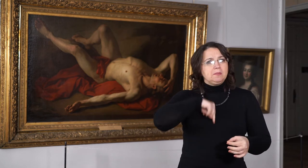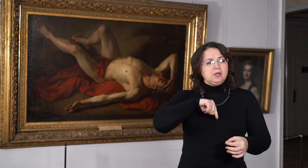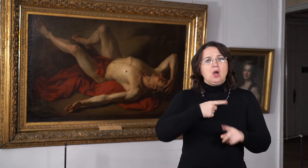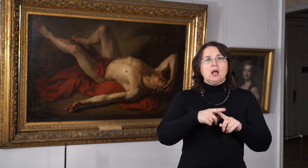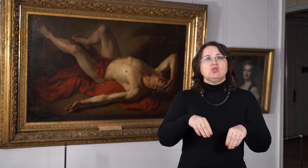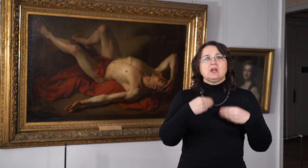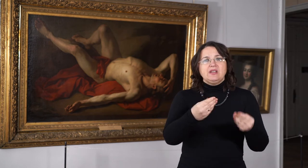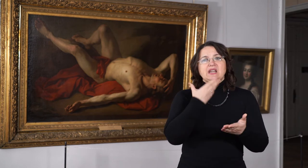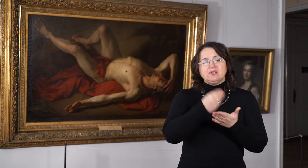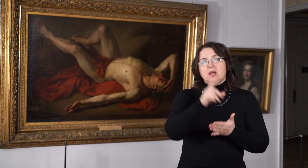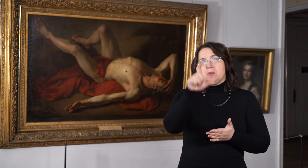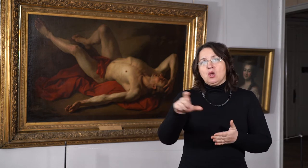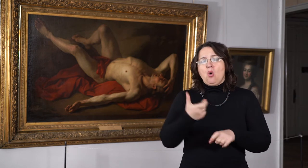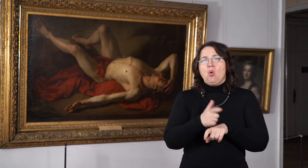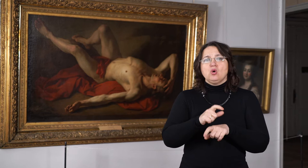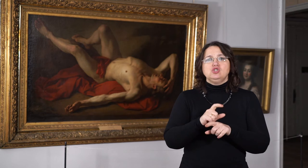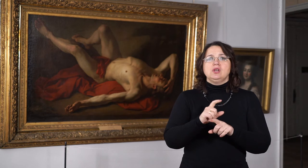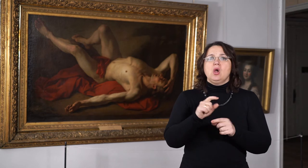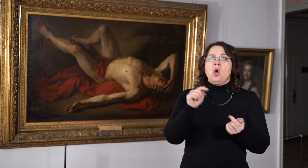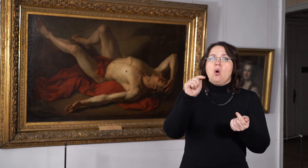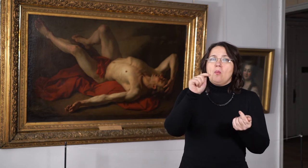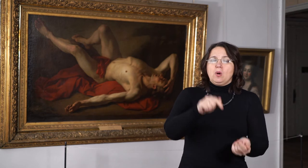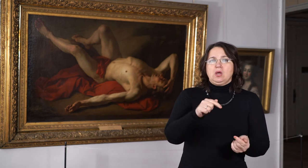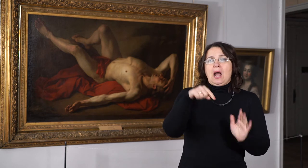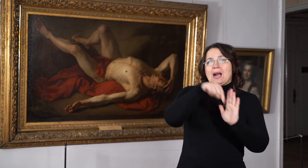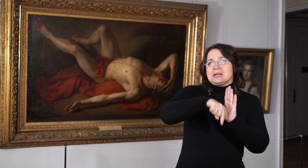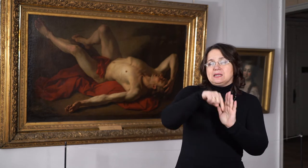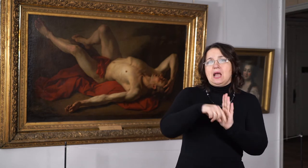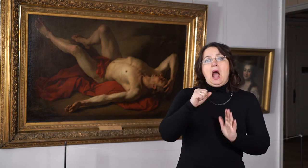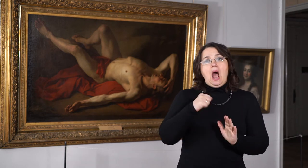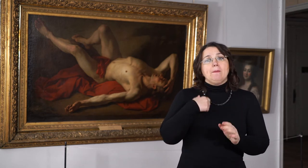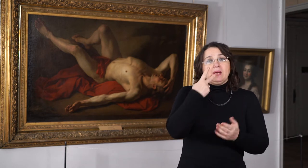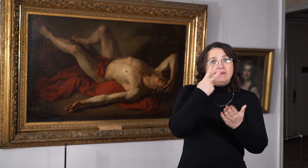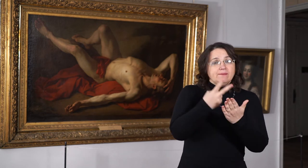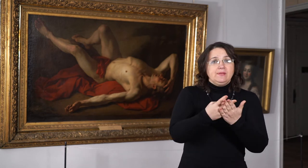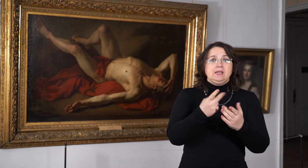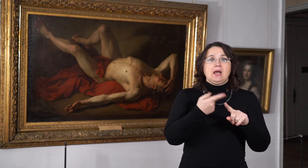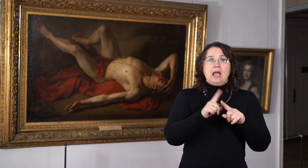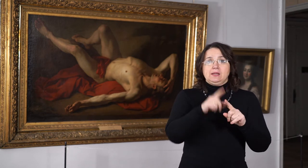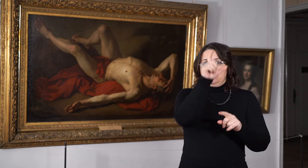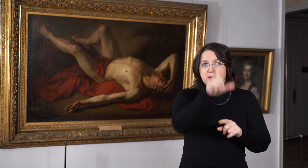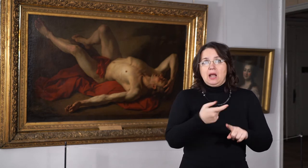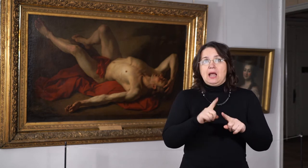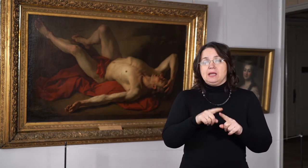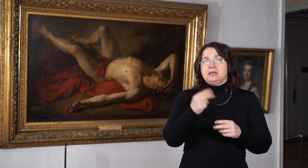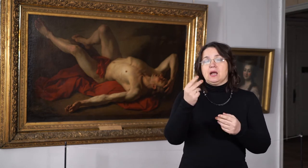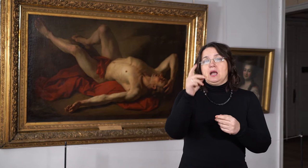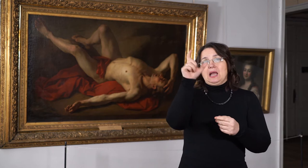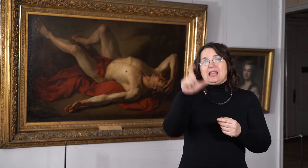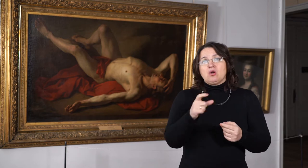своим героям очень острые характеристики. А мы, глядя на этих персонажей, на этих героев, считываем